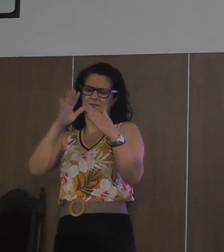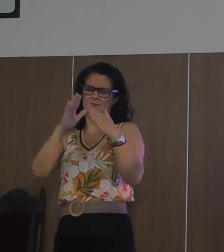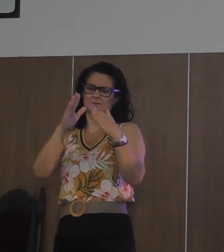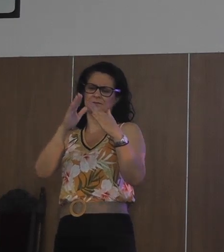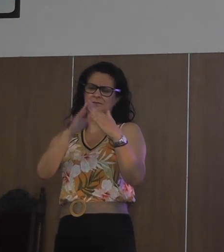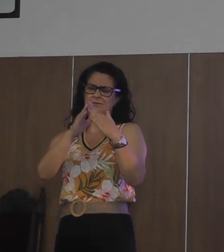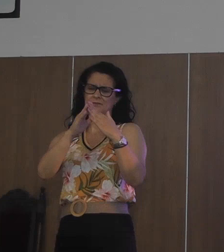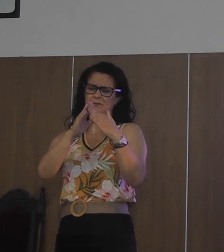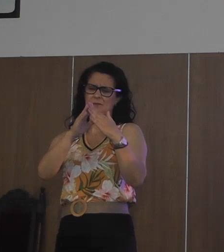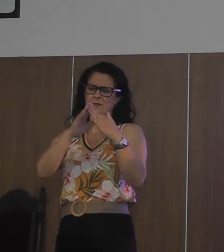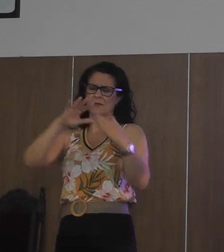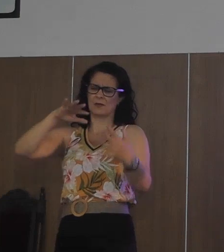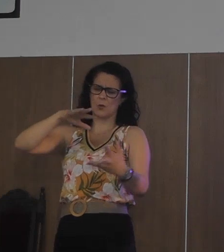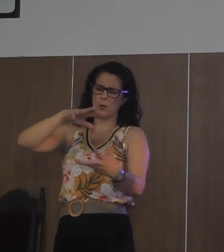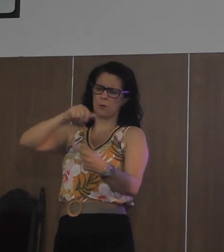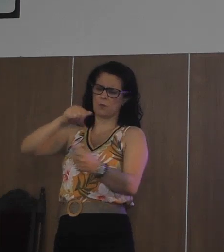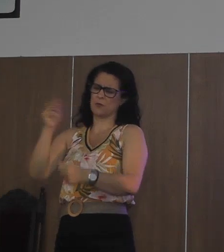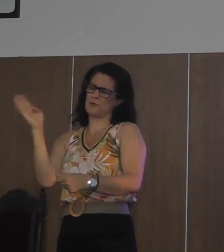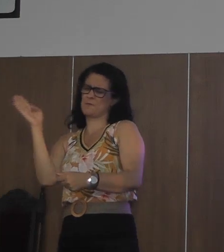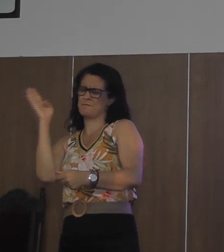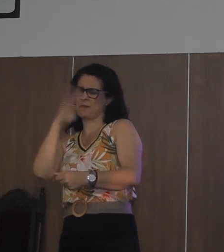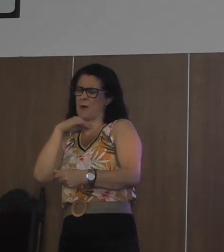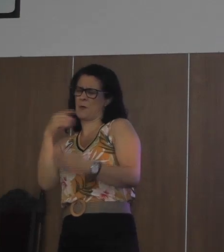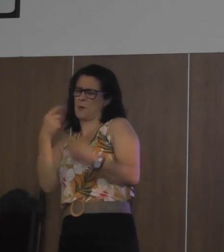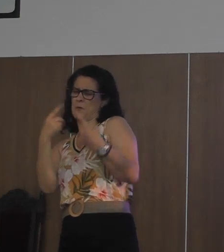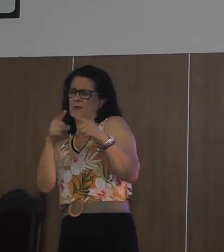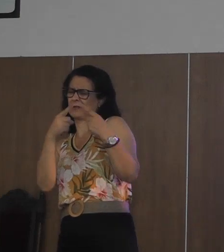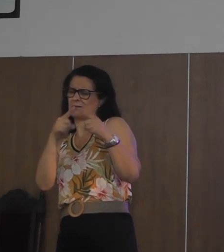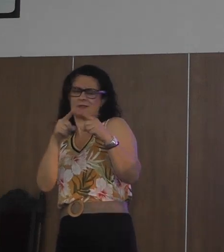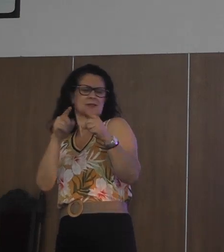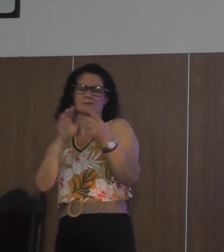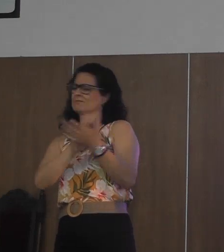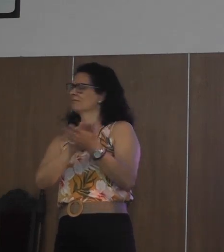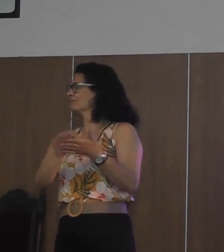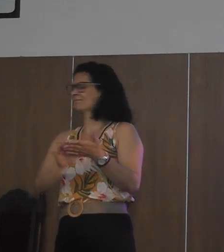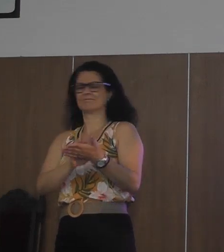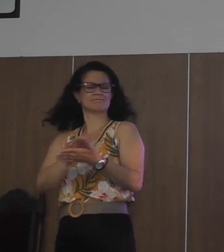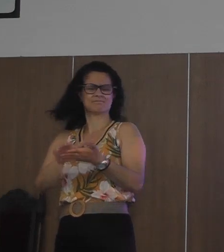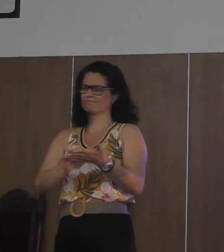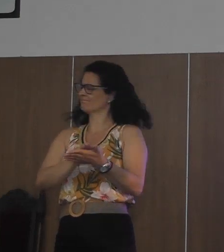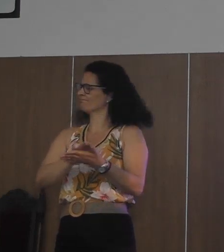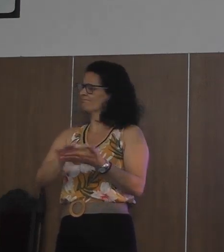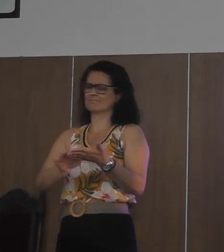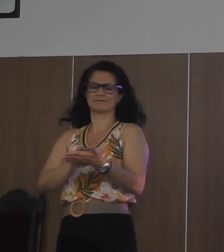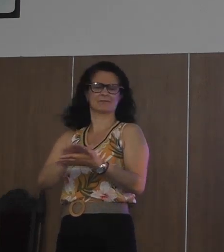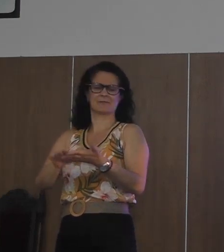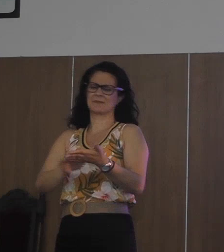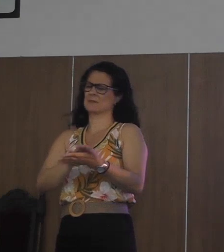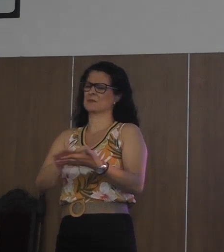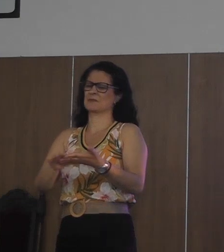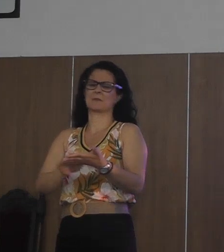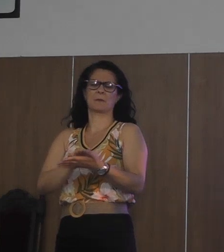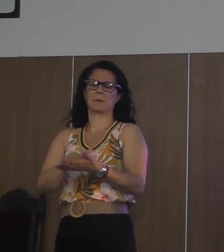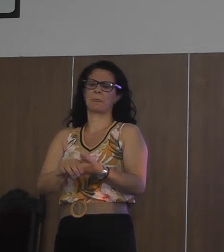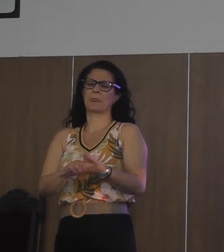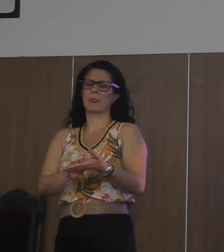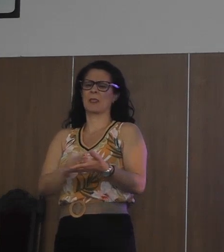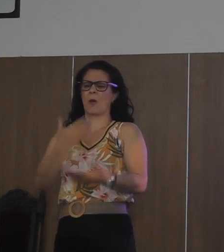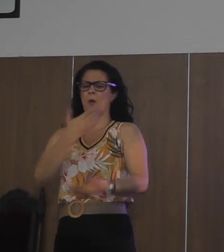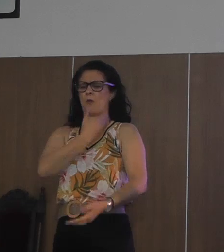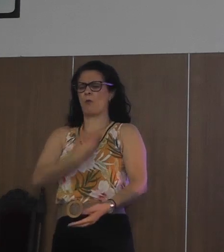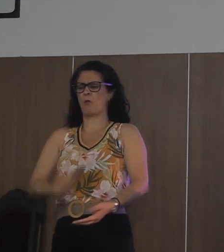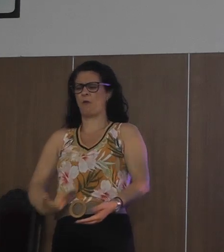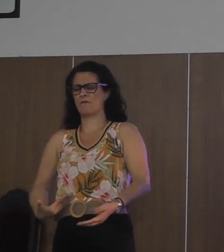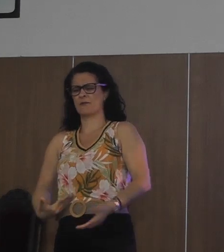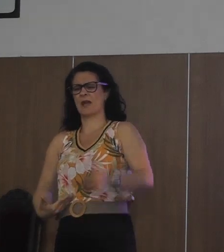aí fora, quebra essa cadeia de contágio em nome de Jesus, ó Pai. Surpreende as autoridades, ó Pai. Faça com